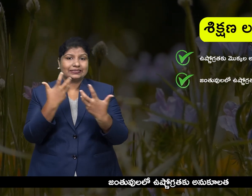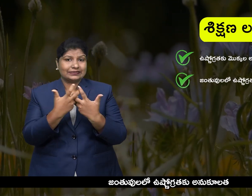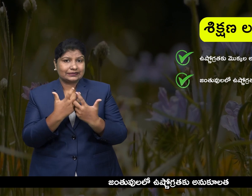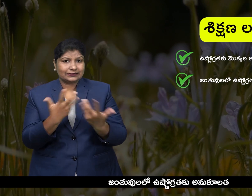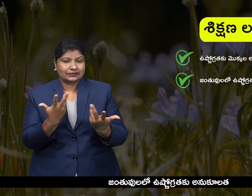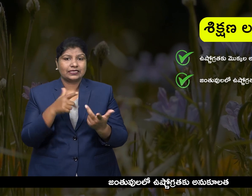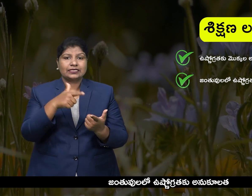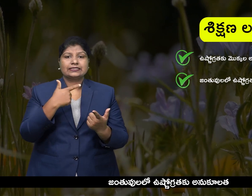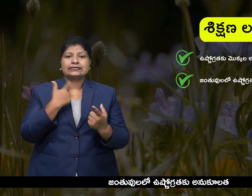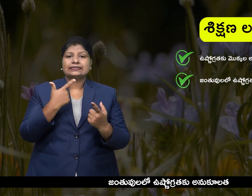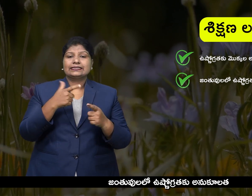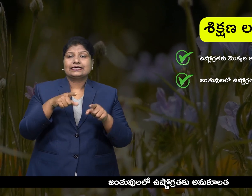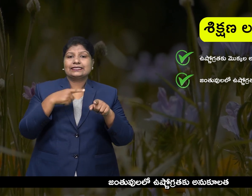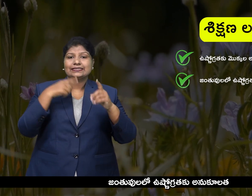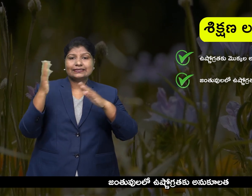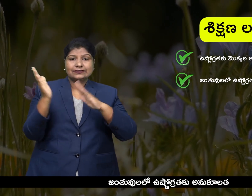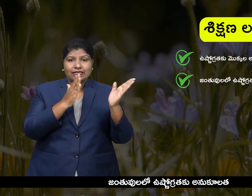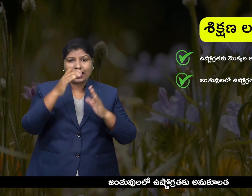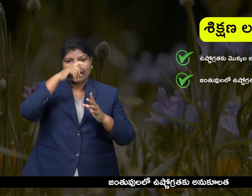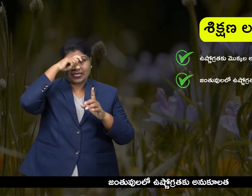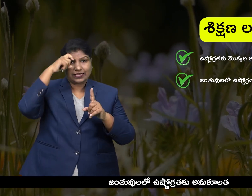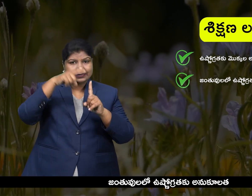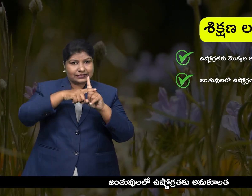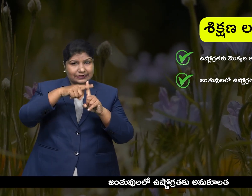జంతువులలో ఉష్ణోగ్రతకు అనుకూలత,